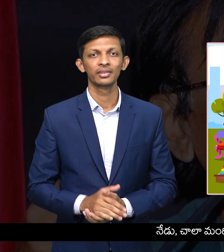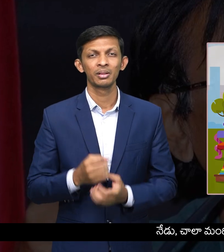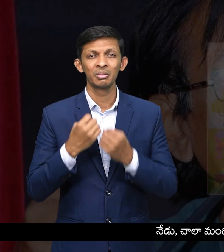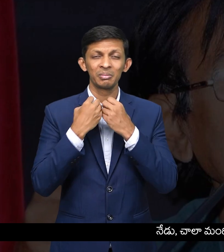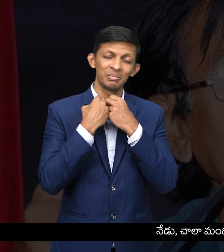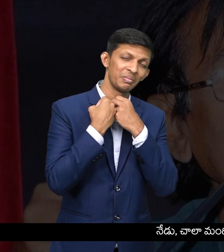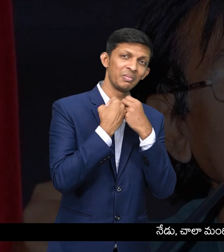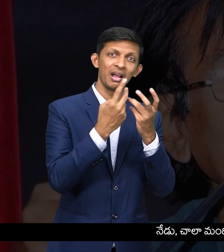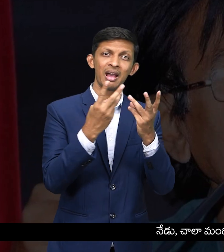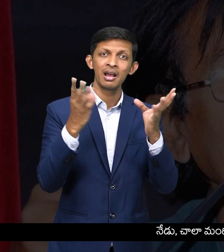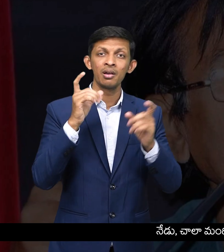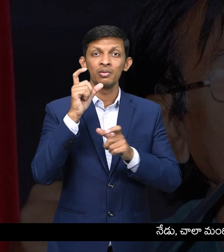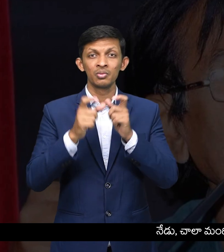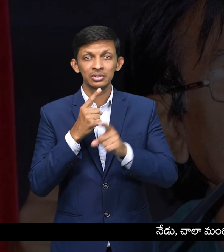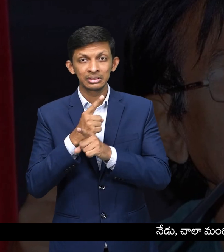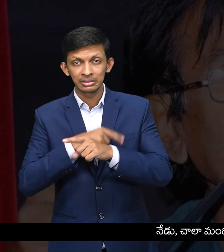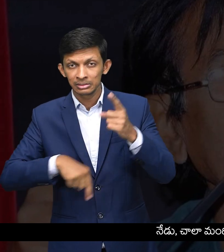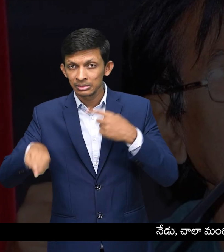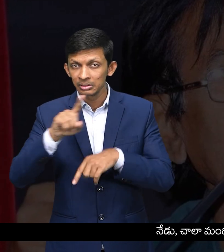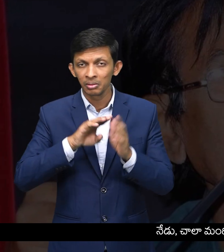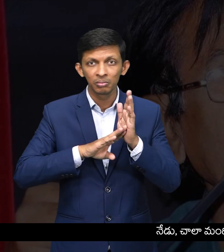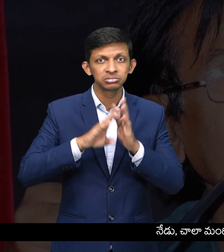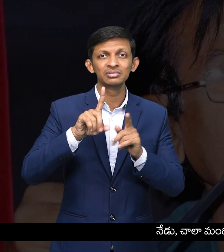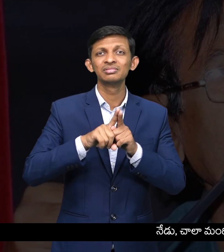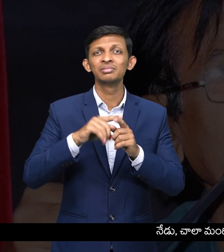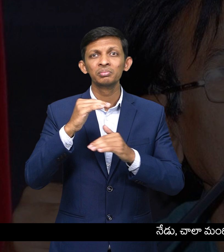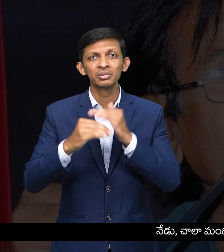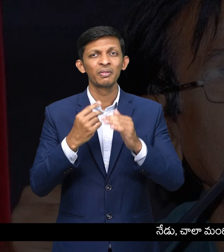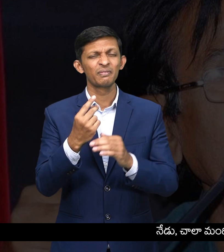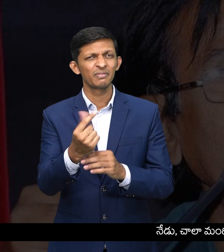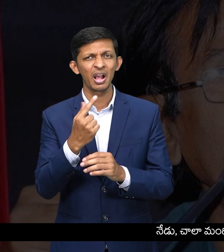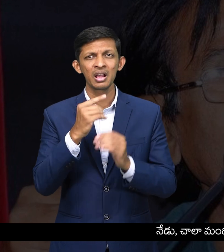నేడు చాలామంది ఉపాధ్యాయులు దళిత విద్యార్థులను